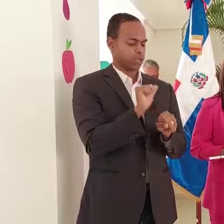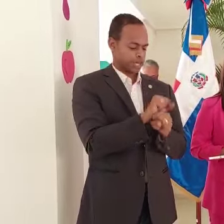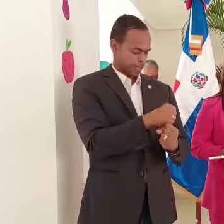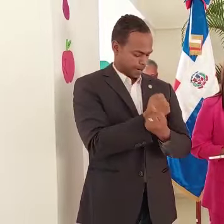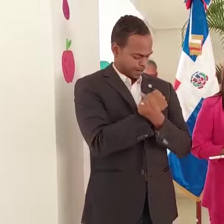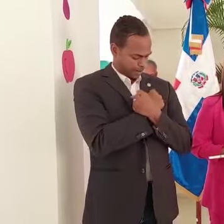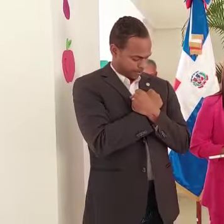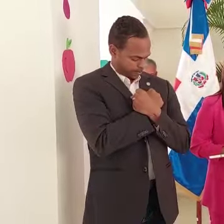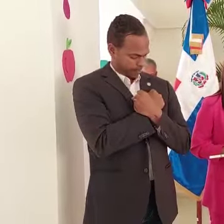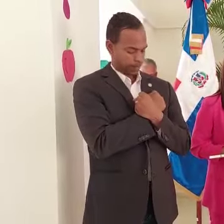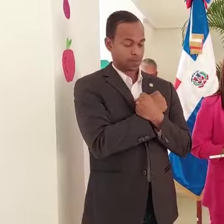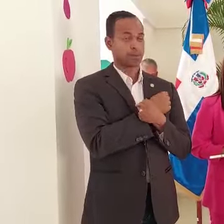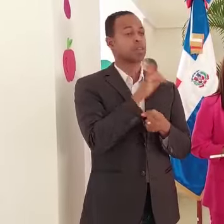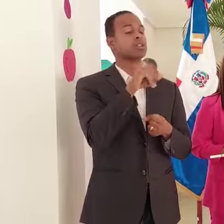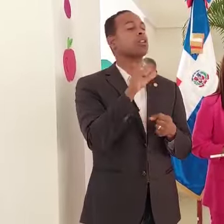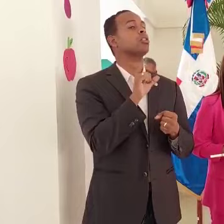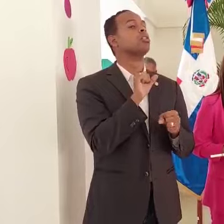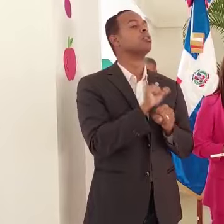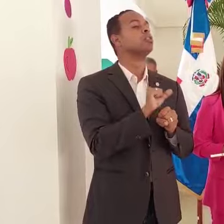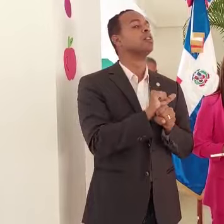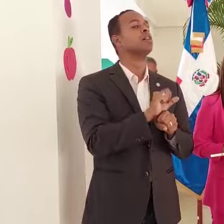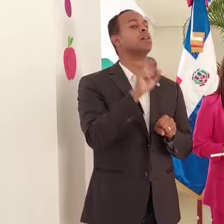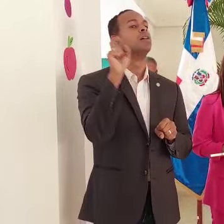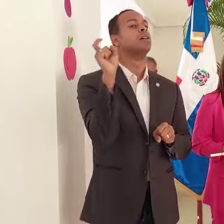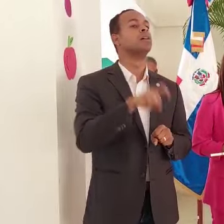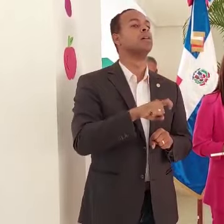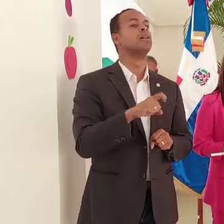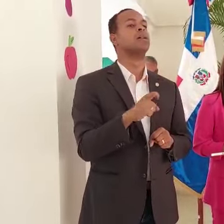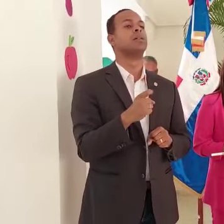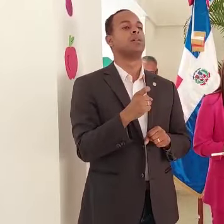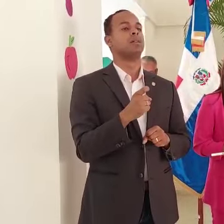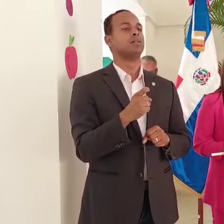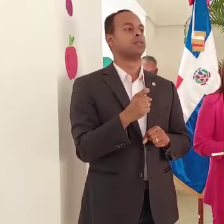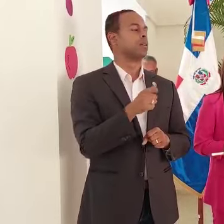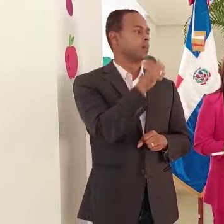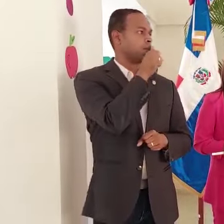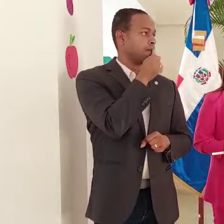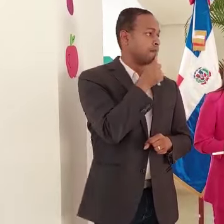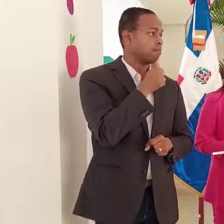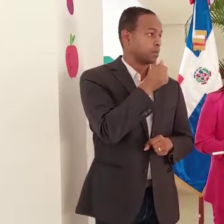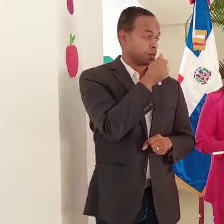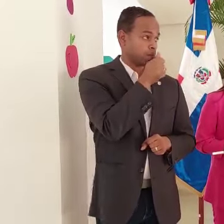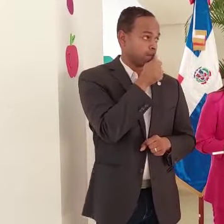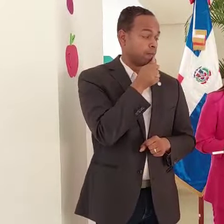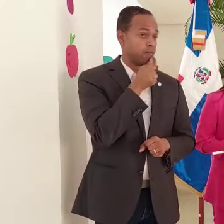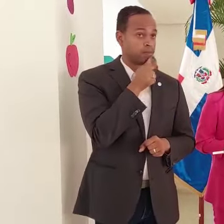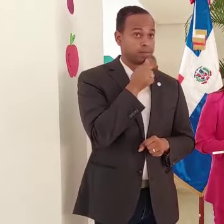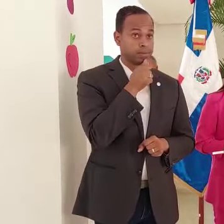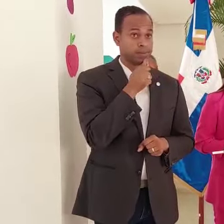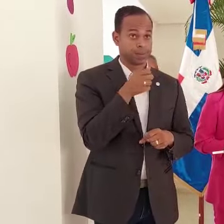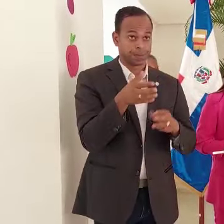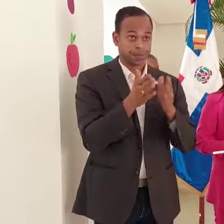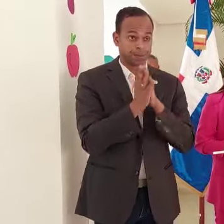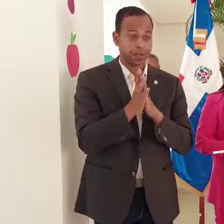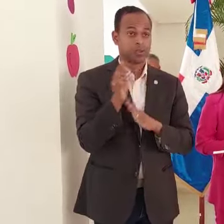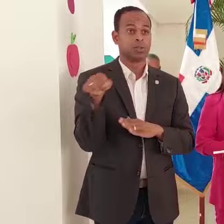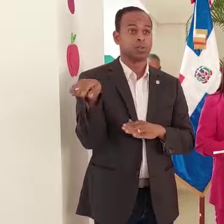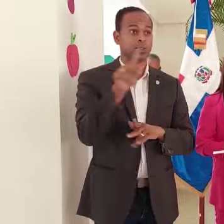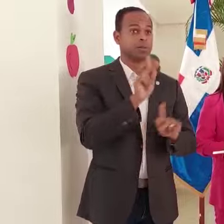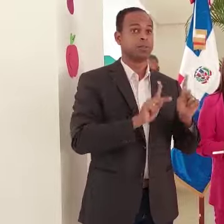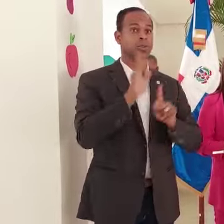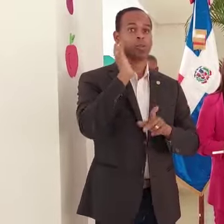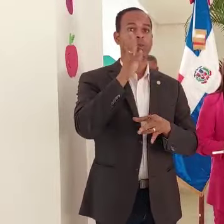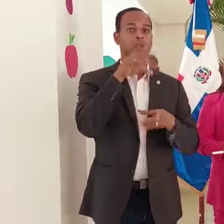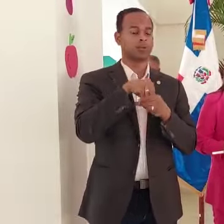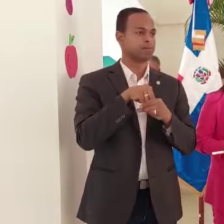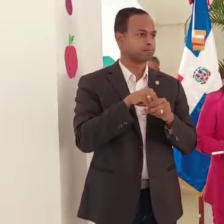trabajo de amor, es un trabajo que hay que hacerlo con paciencia. Quiero pedir a todo el personal que va a